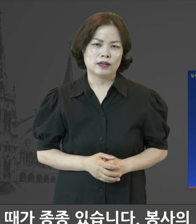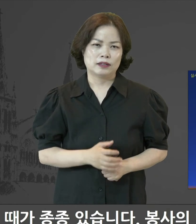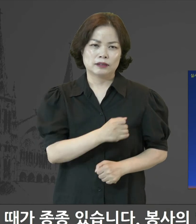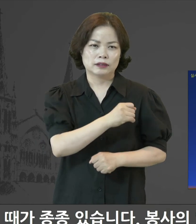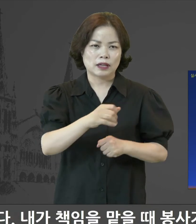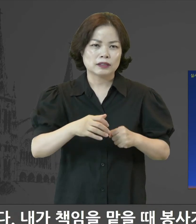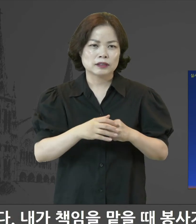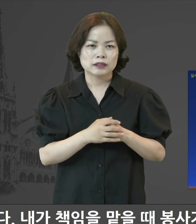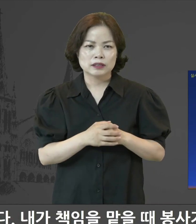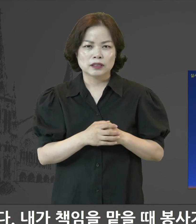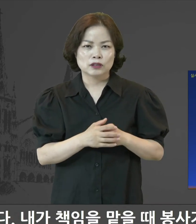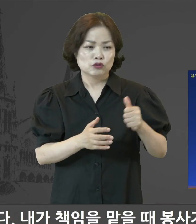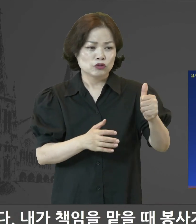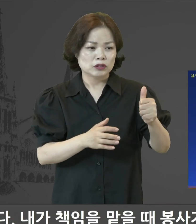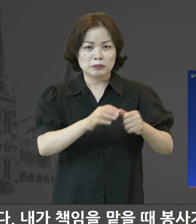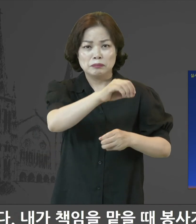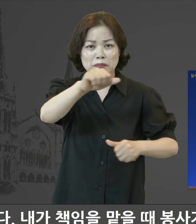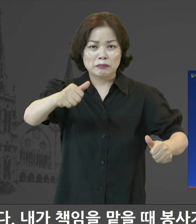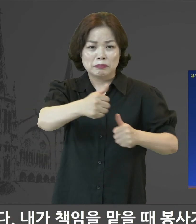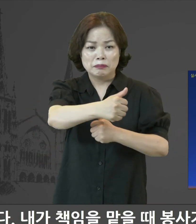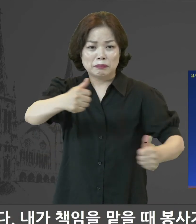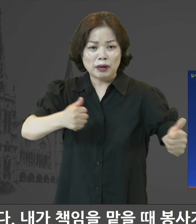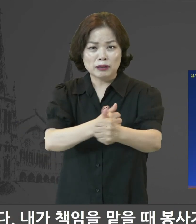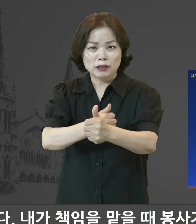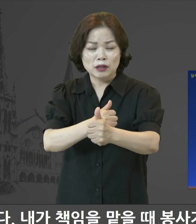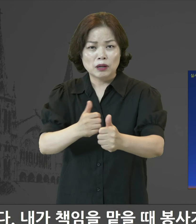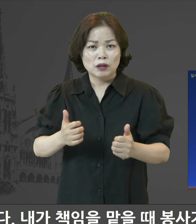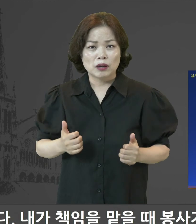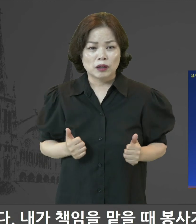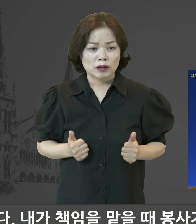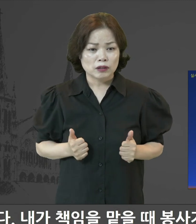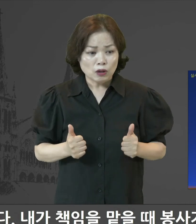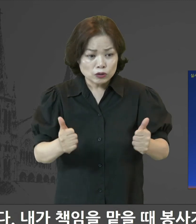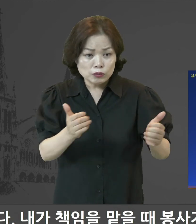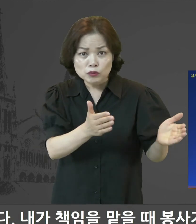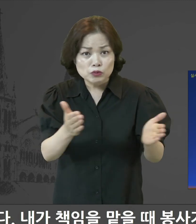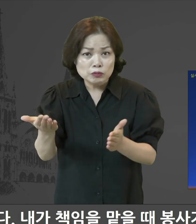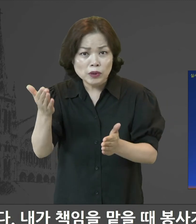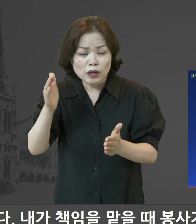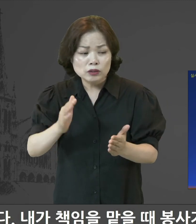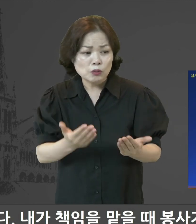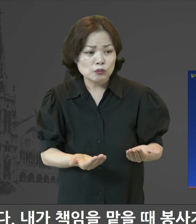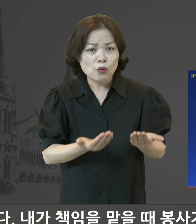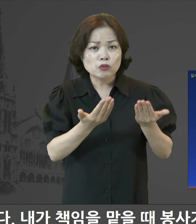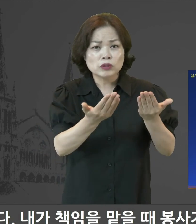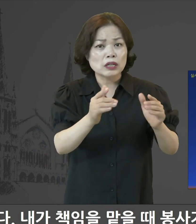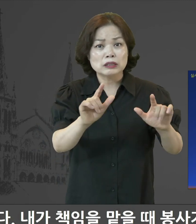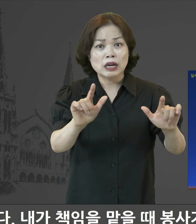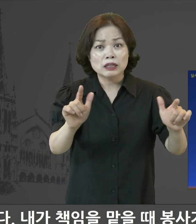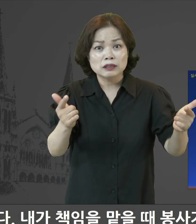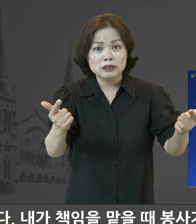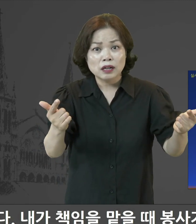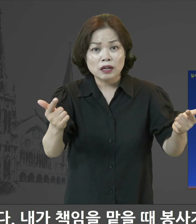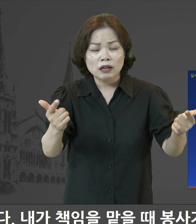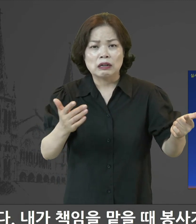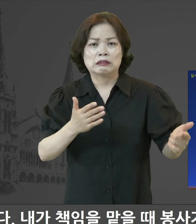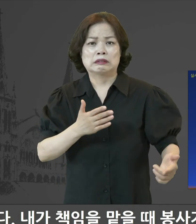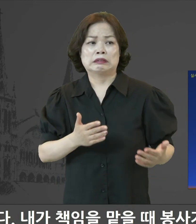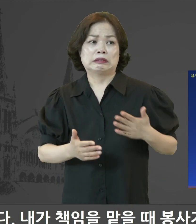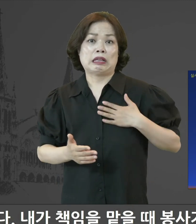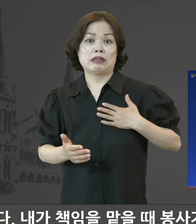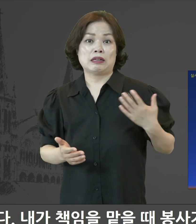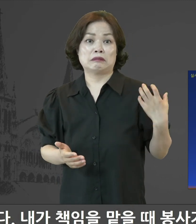전도돼요. 그래서 열심히 뭘 준비를 하기는 하는데 봉사의 일이 아니라 그냥 나의